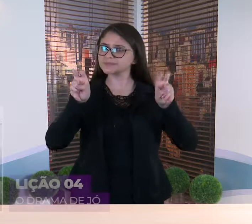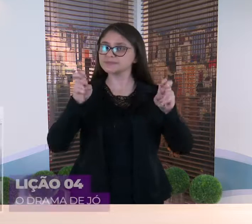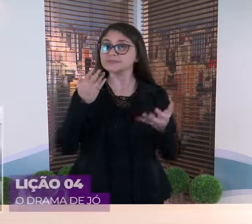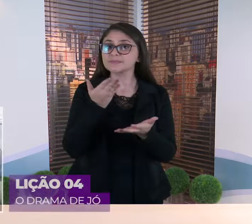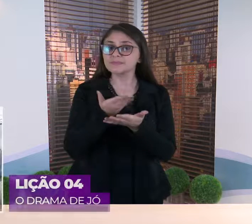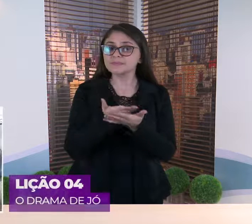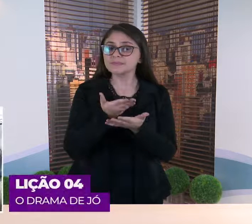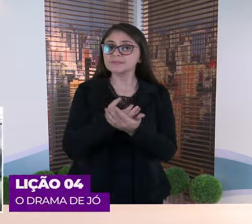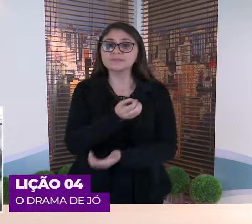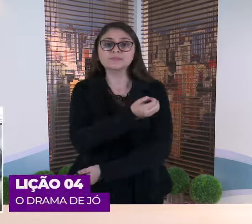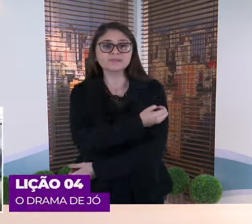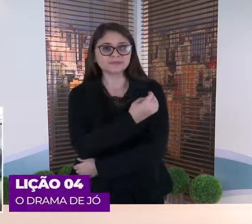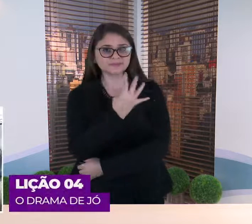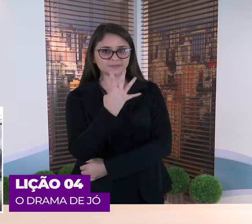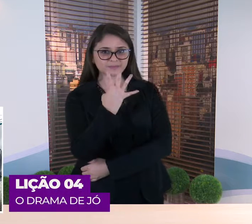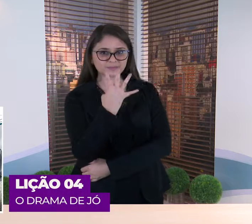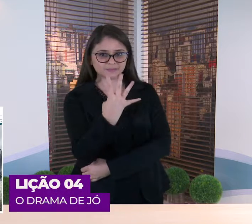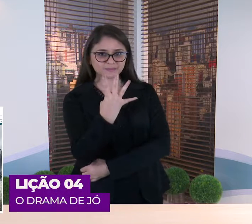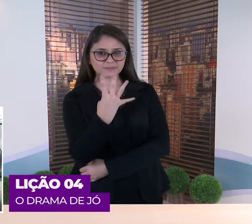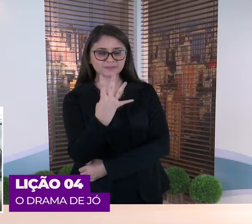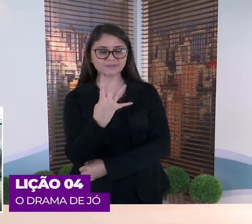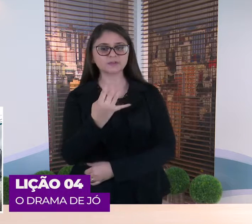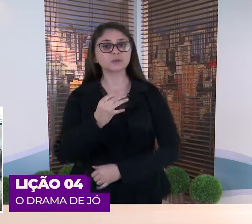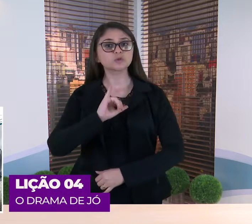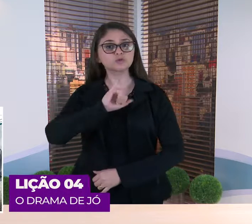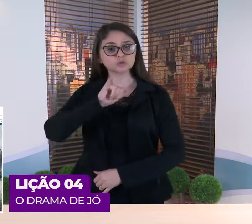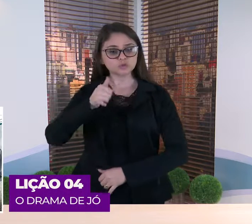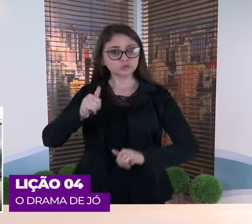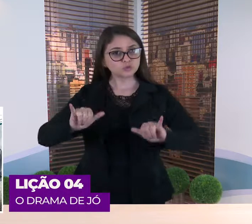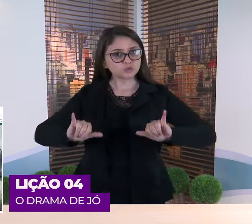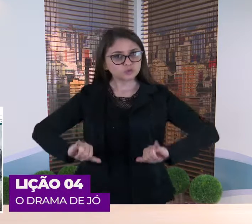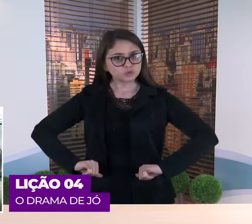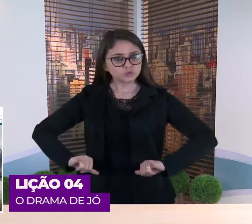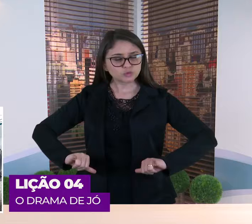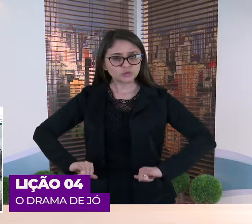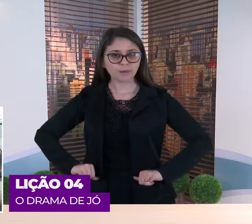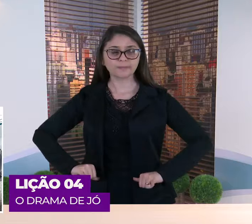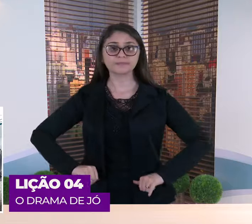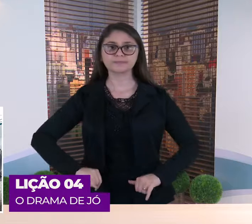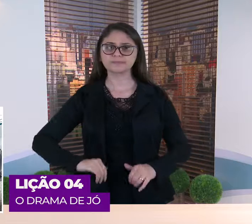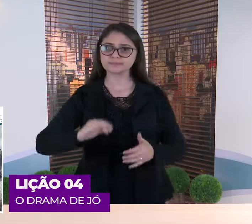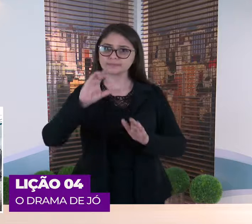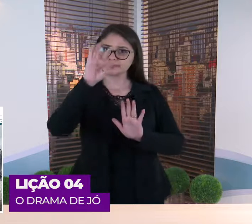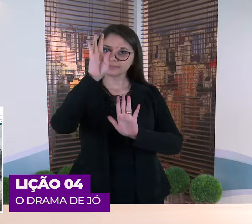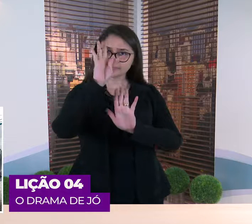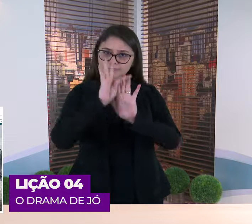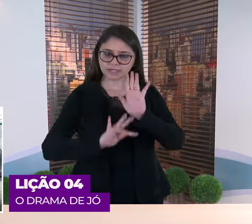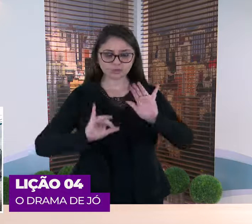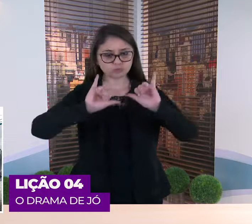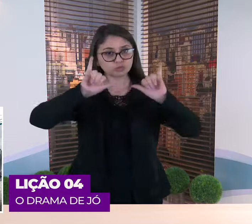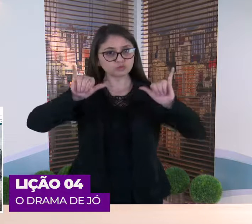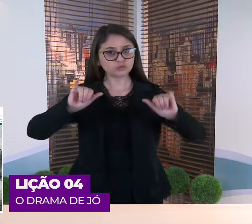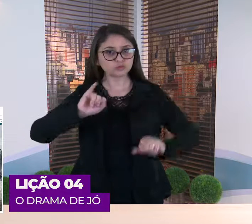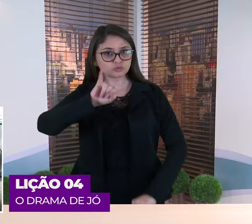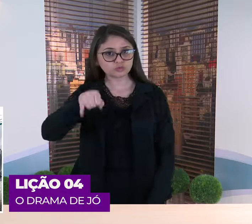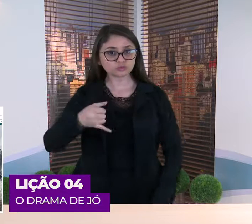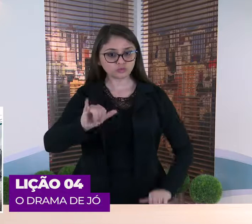aula de número 4, o drama de Jó. O texto áureo está em Jó, capítulo 2, versículo